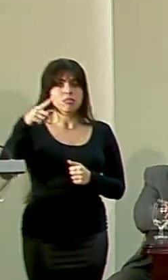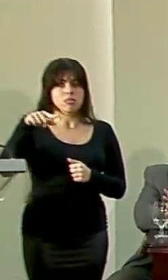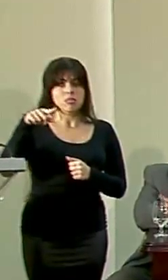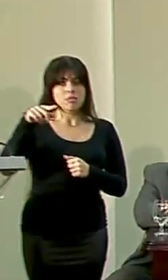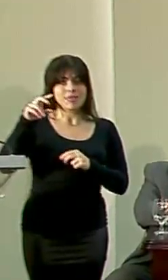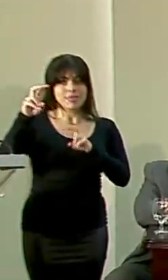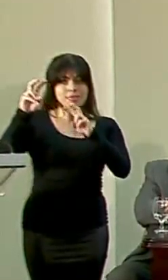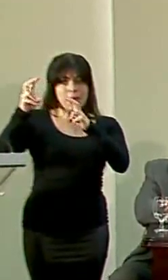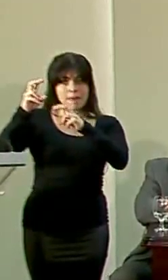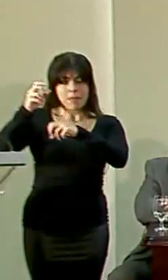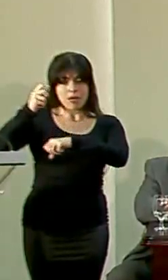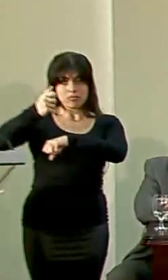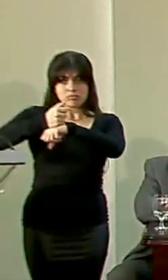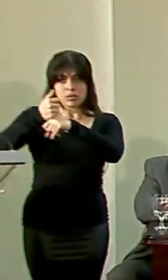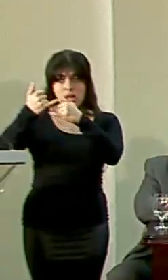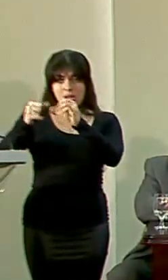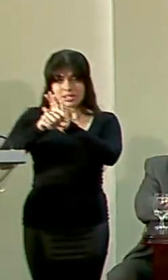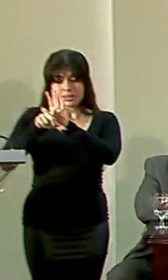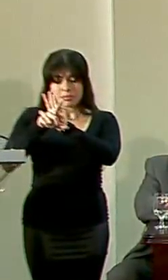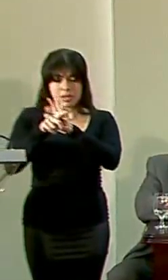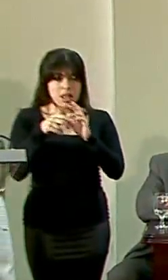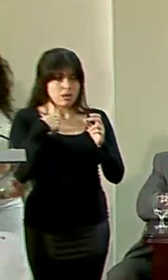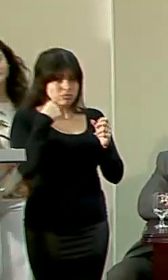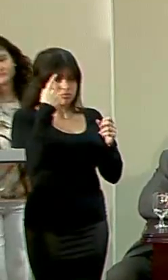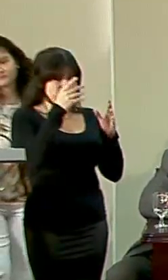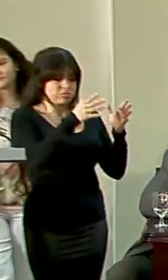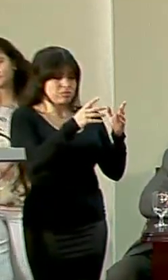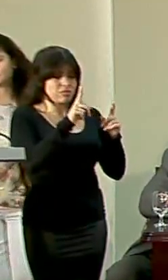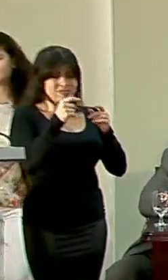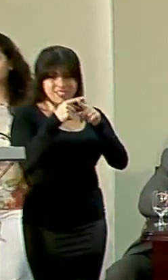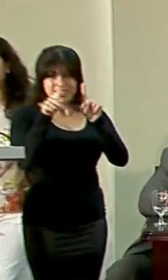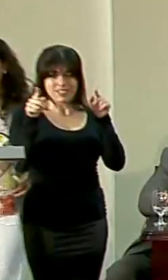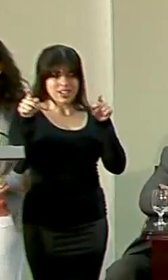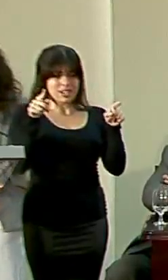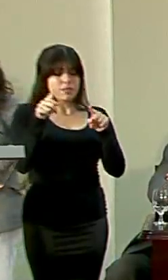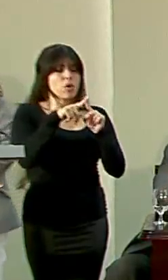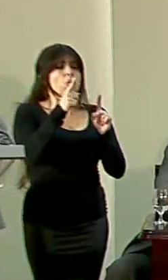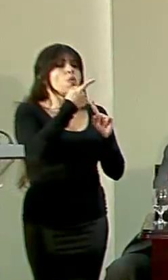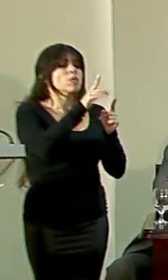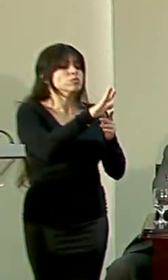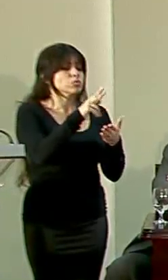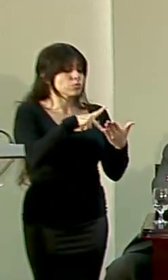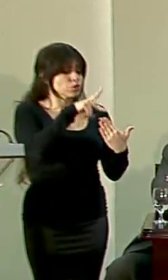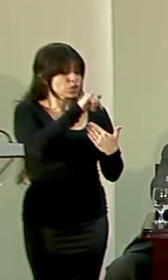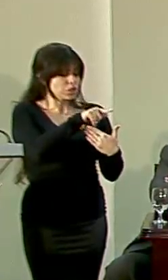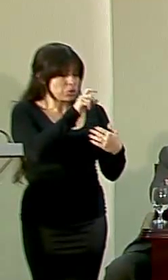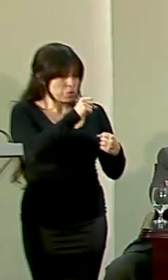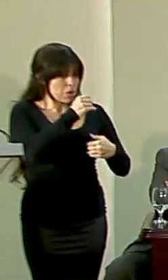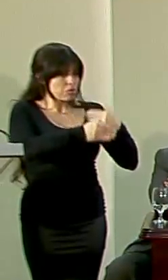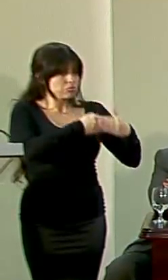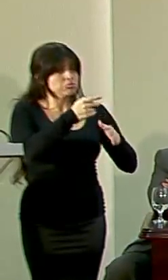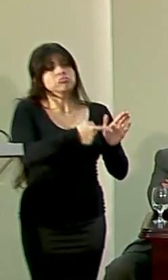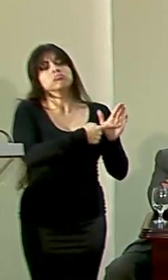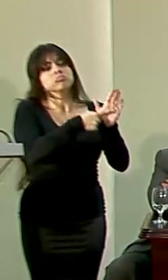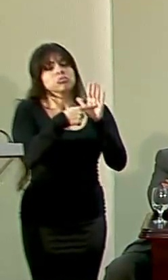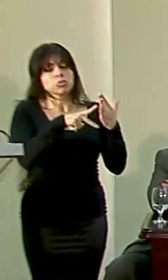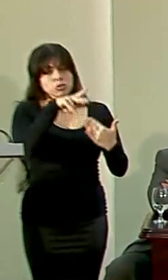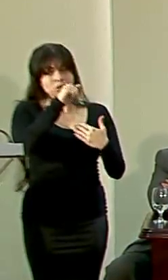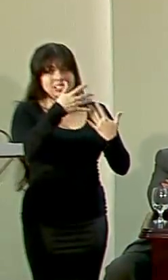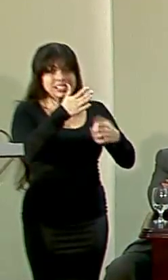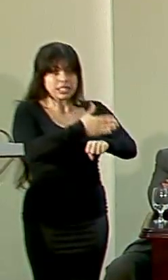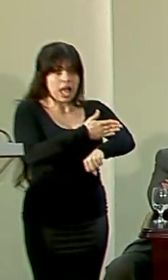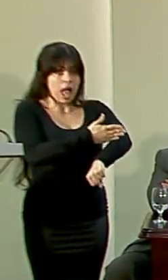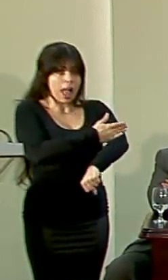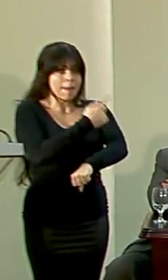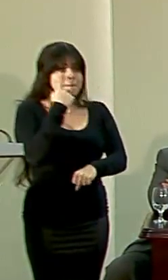concentrarse en los temas que están ahora en la Asamblea, no sé si le entendí bien. ¿Cuáles proyectos primero se deben aprobar o deben avanzar ya para pensar en la presentación de esos proyectos para que